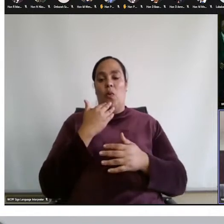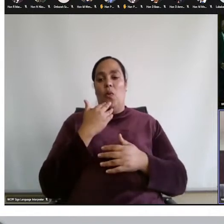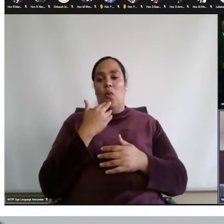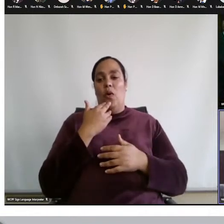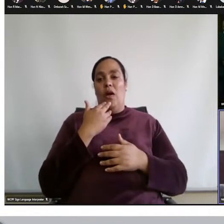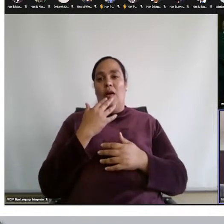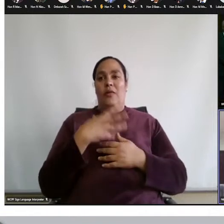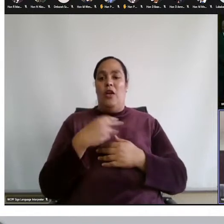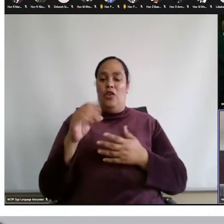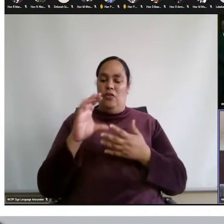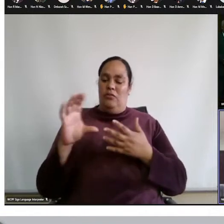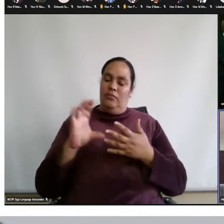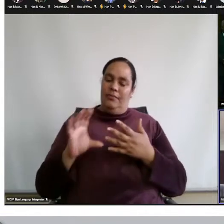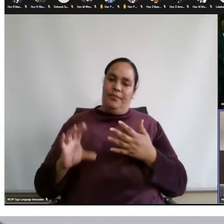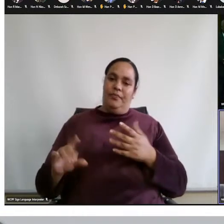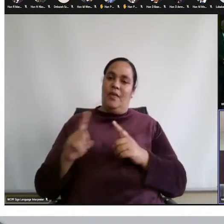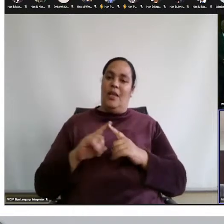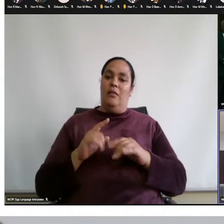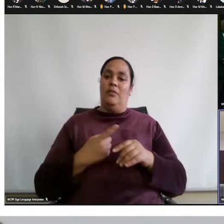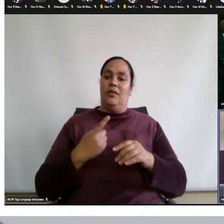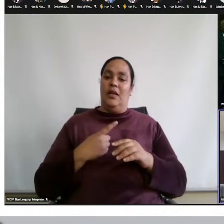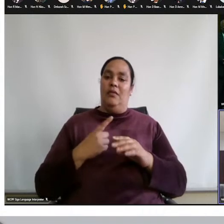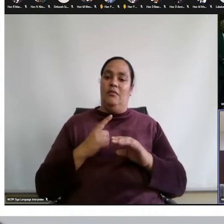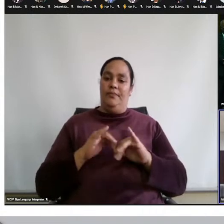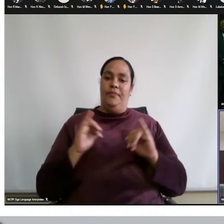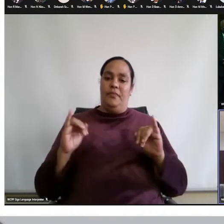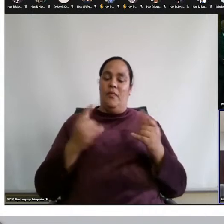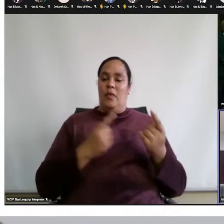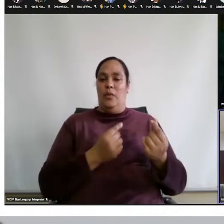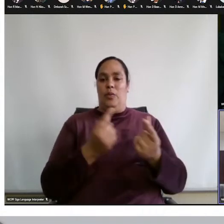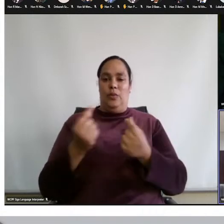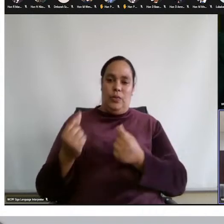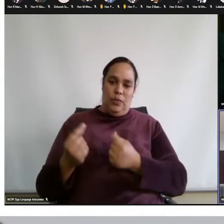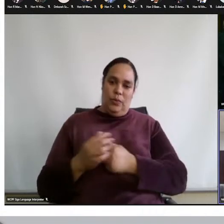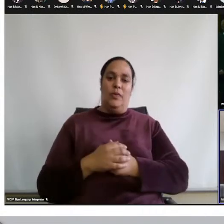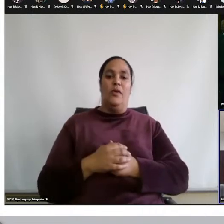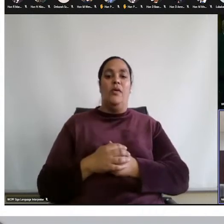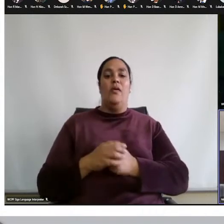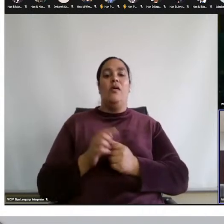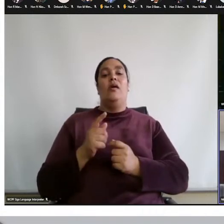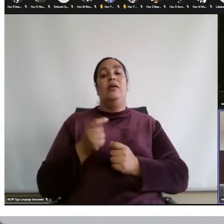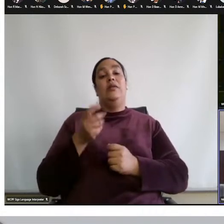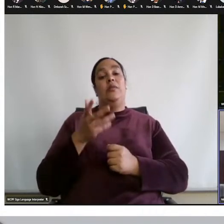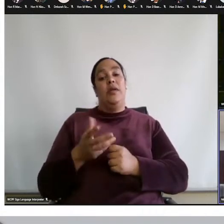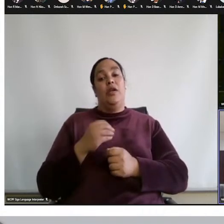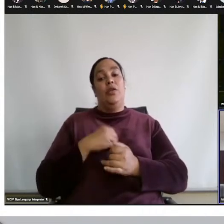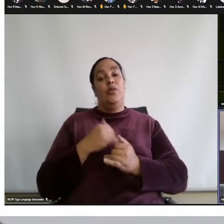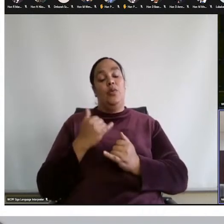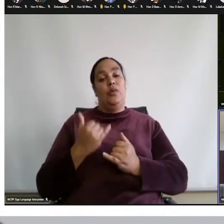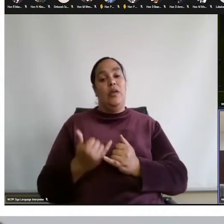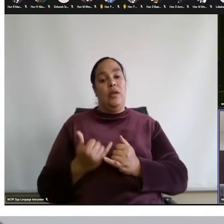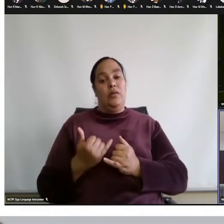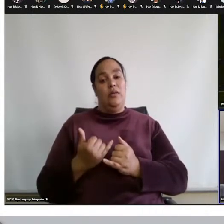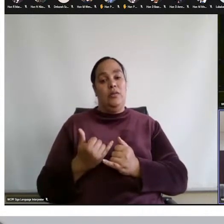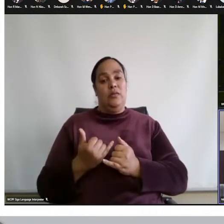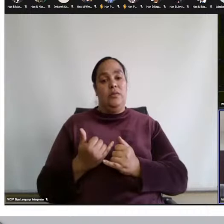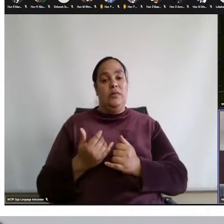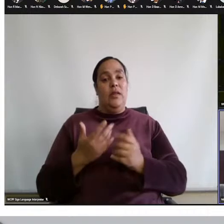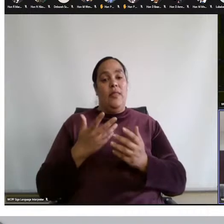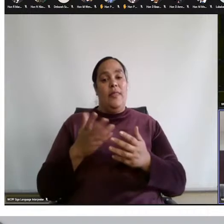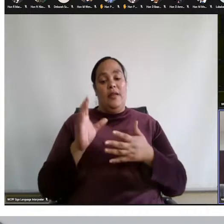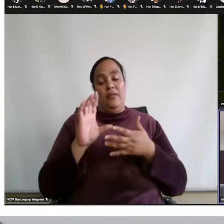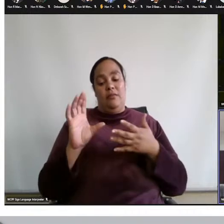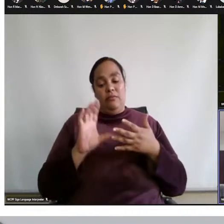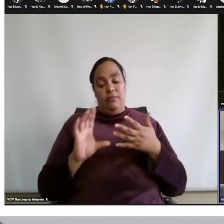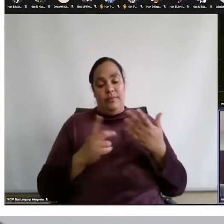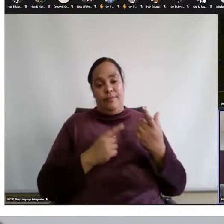kritieke of selfs kritiek droë gebiede geleë is. Agbare spreker, tot op hede het hierdie kritieke en